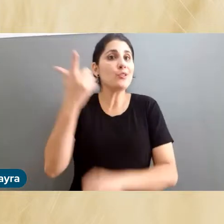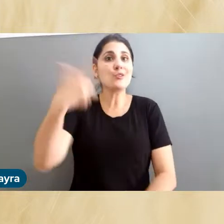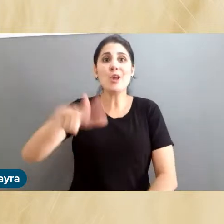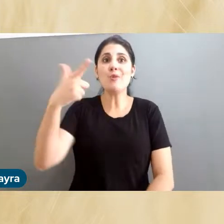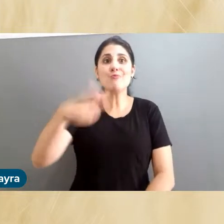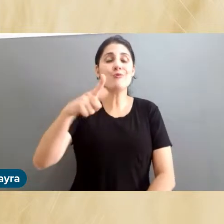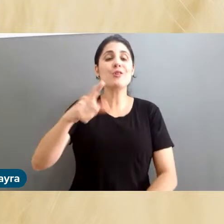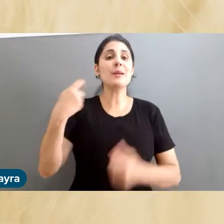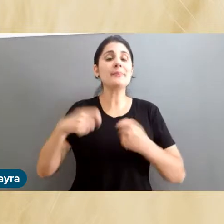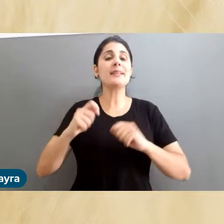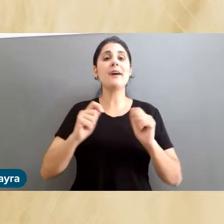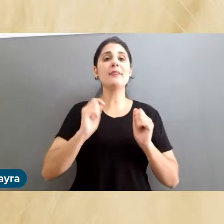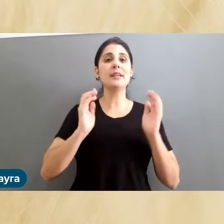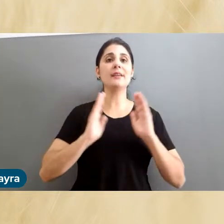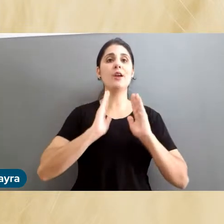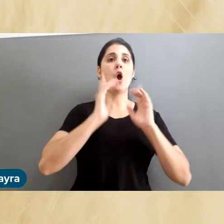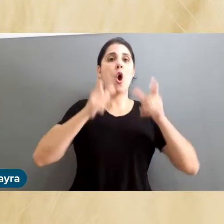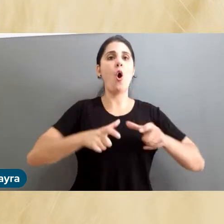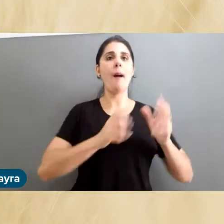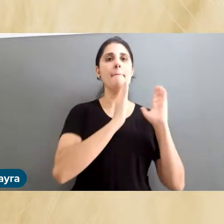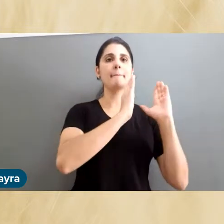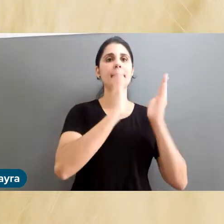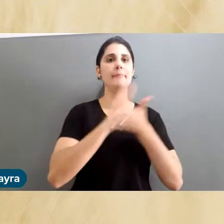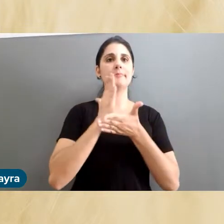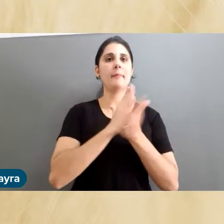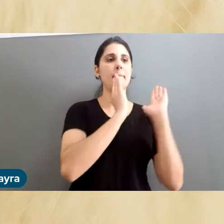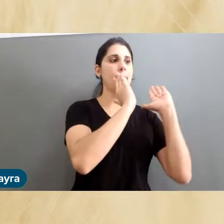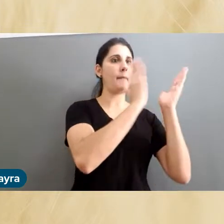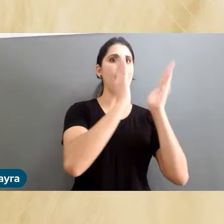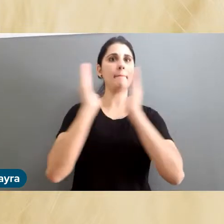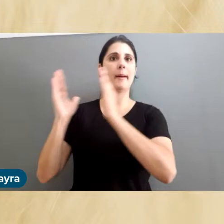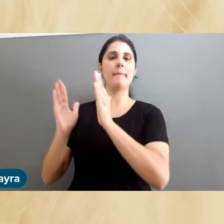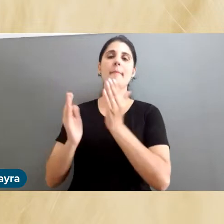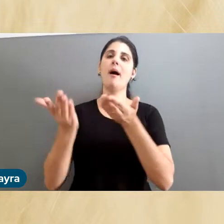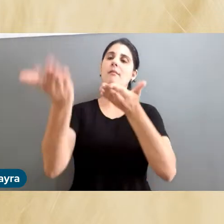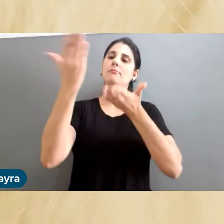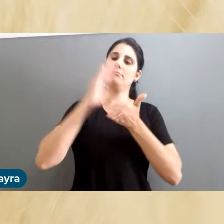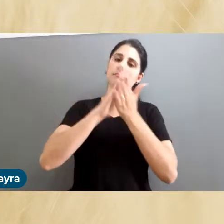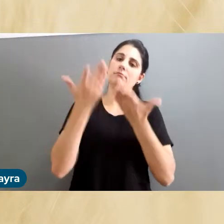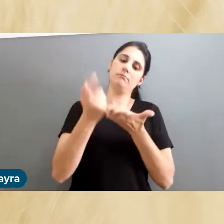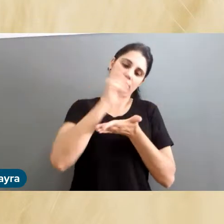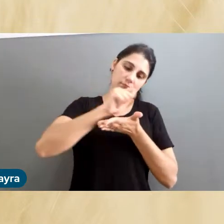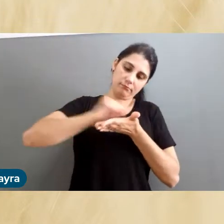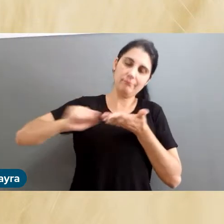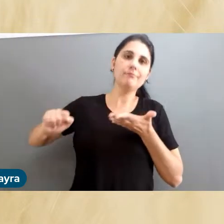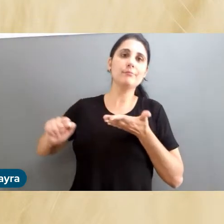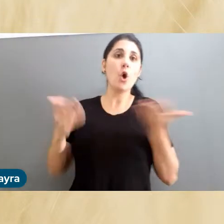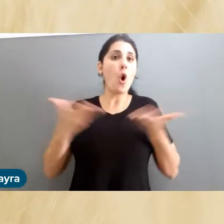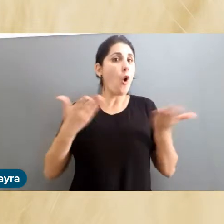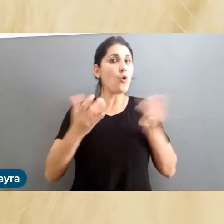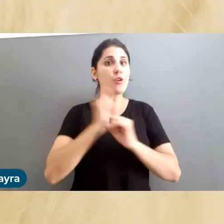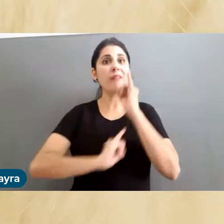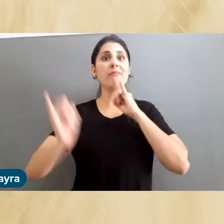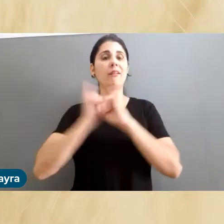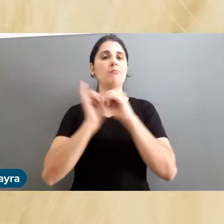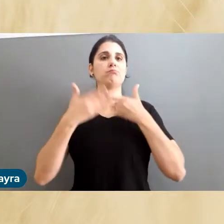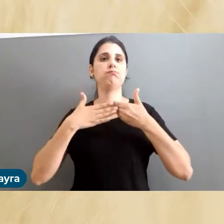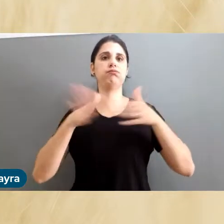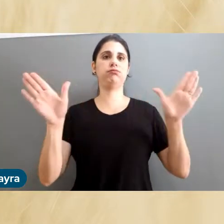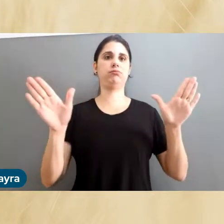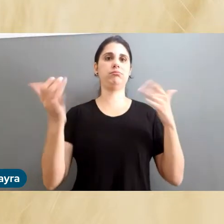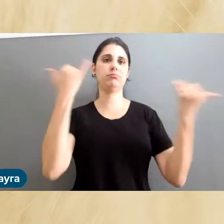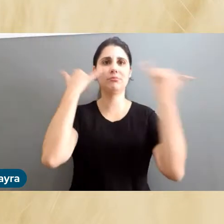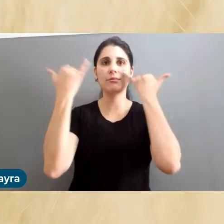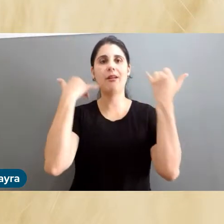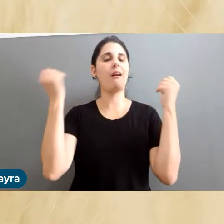uma enciclopédia. Hoje está tudo disponível com o acesso à nossa mão. Acontece